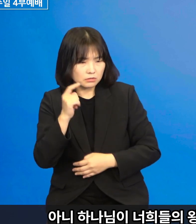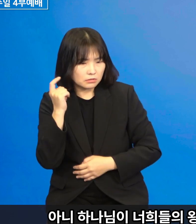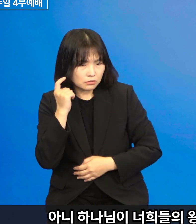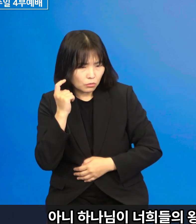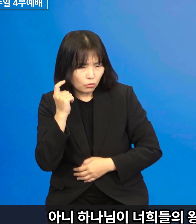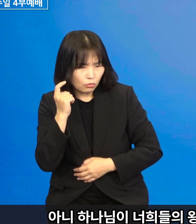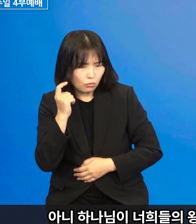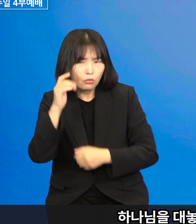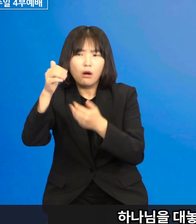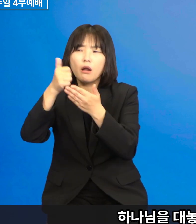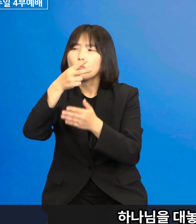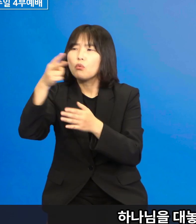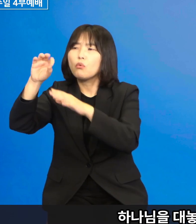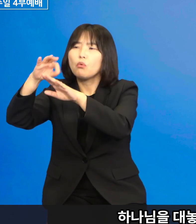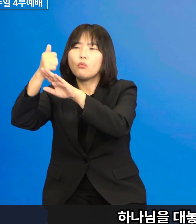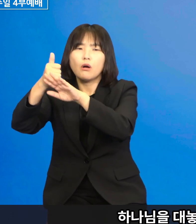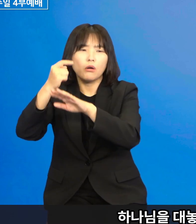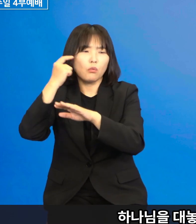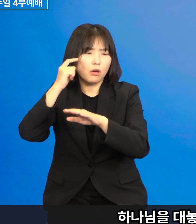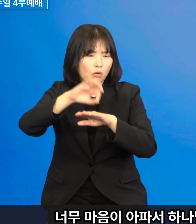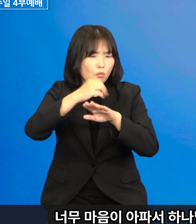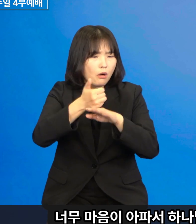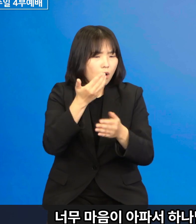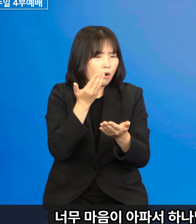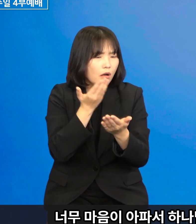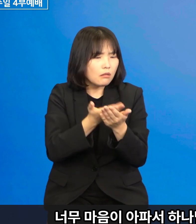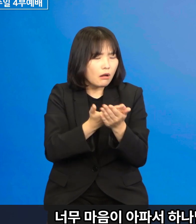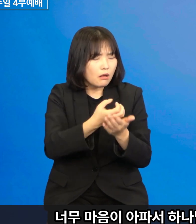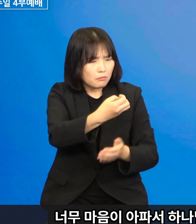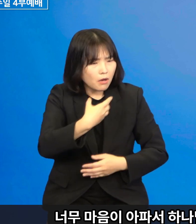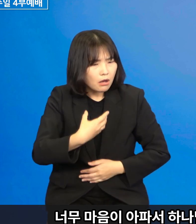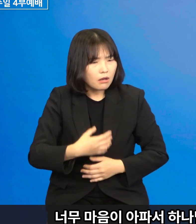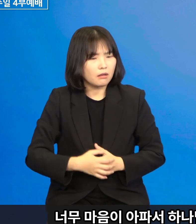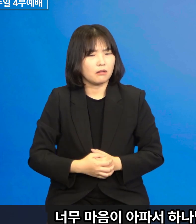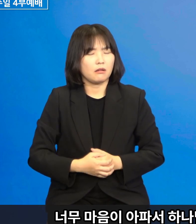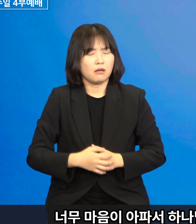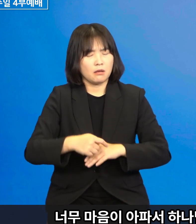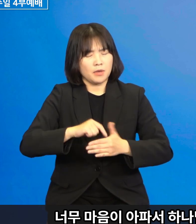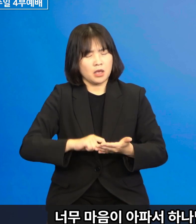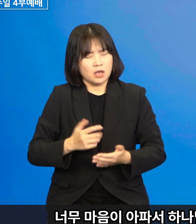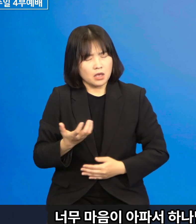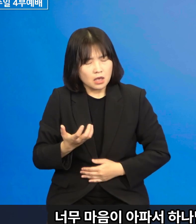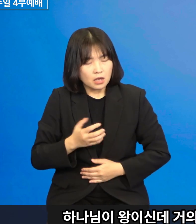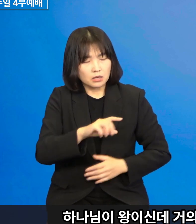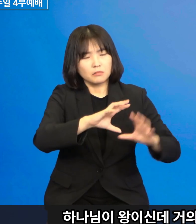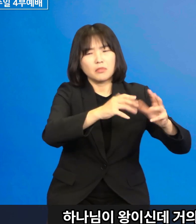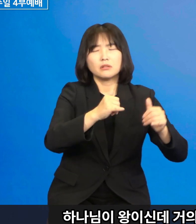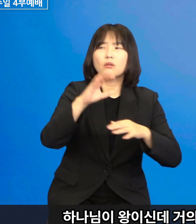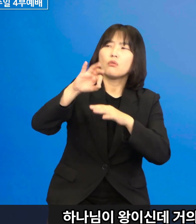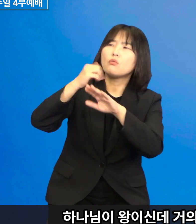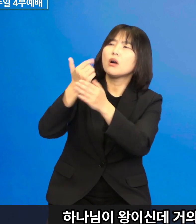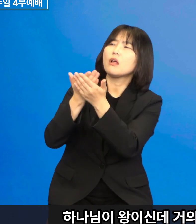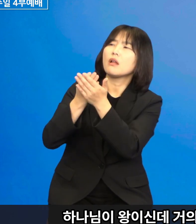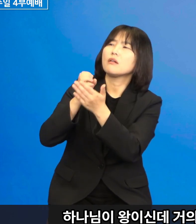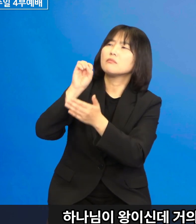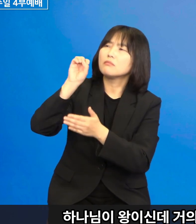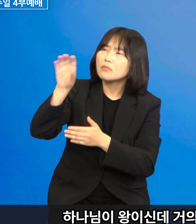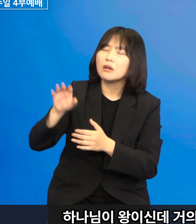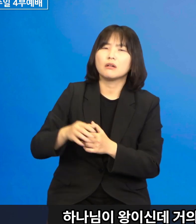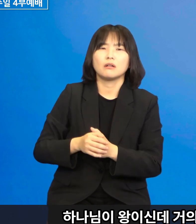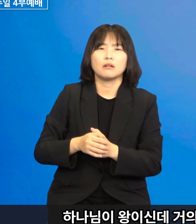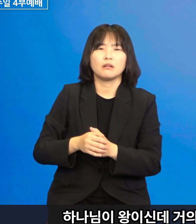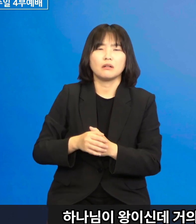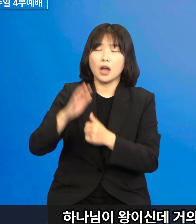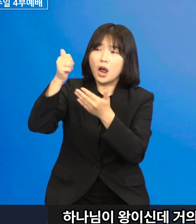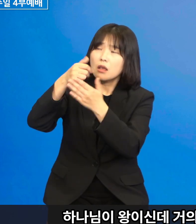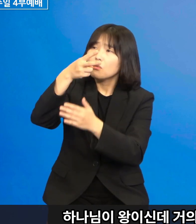어떻게 왕을 달라고 하느냐, 하나님을 대놓고 무시할 수 있느냐, 너무 마음이 아파서 하나님 이 백성들이 왕을 요구합니다. 하나님이 왕이신데 거의